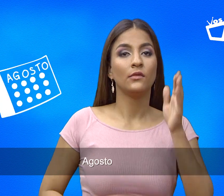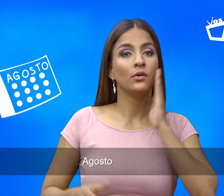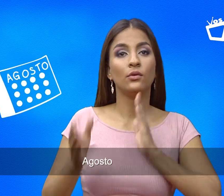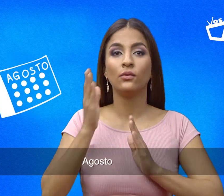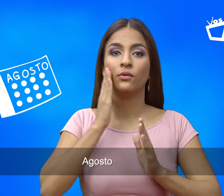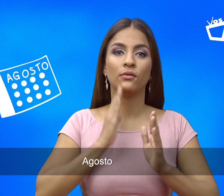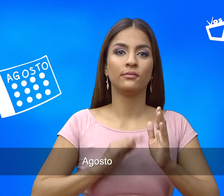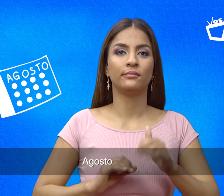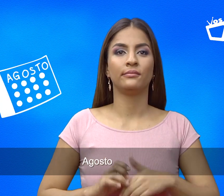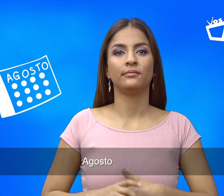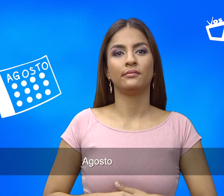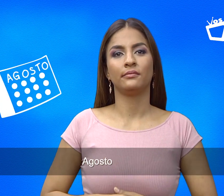y agosto